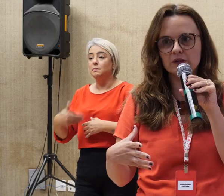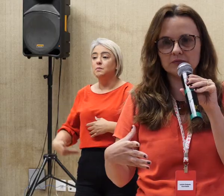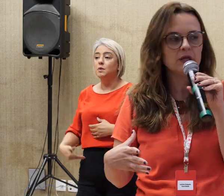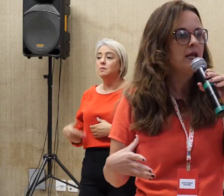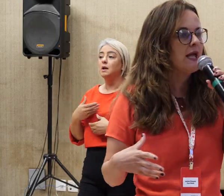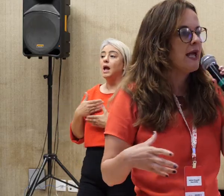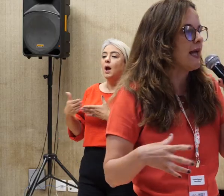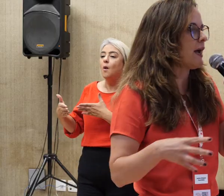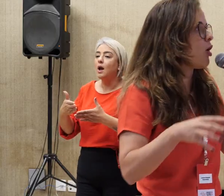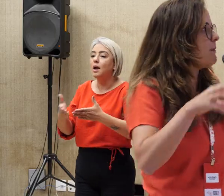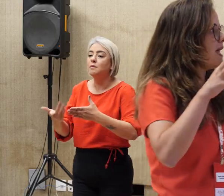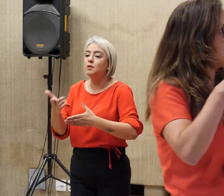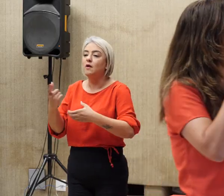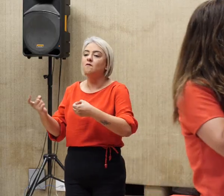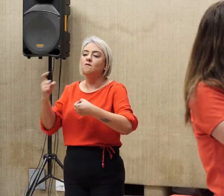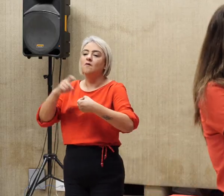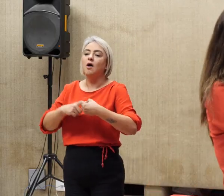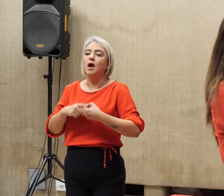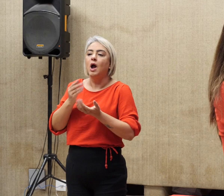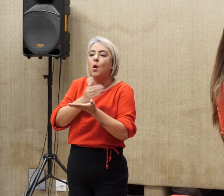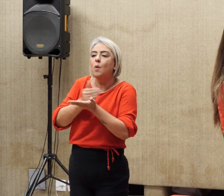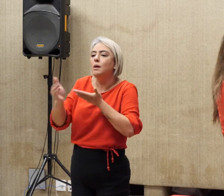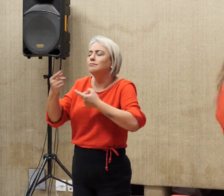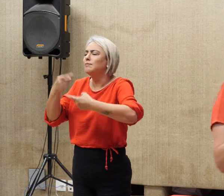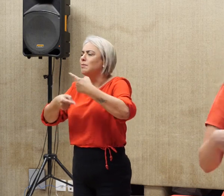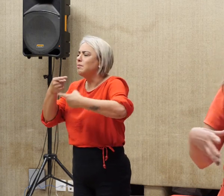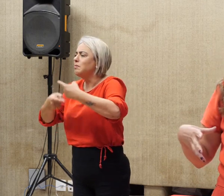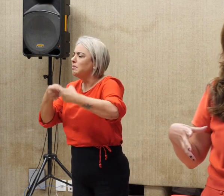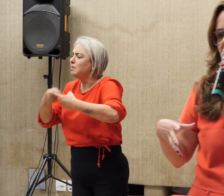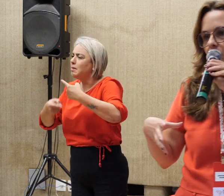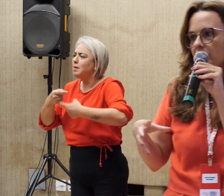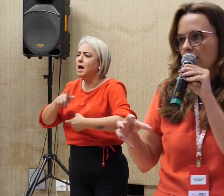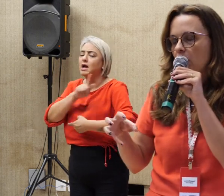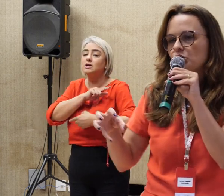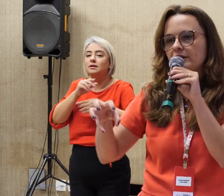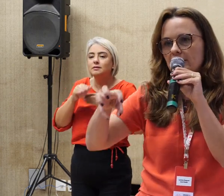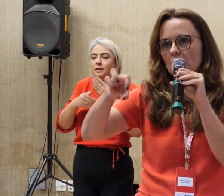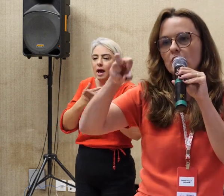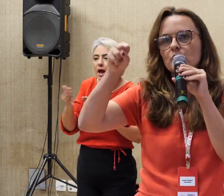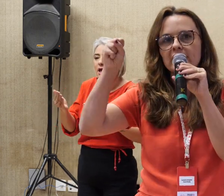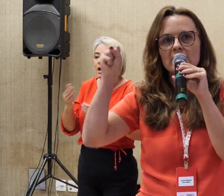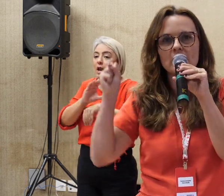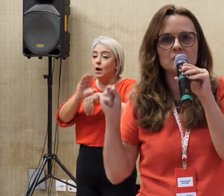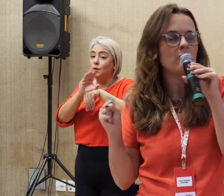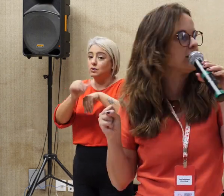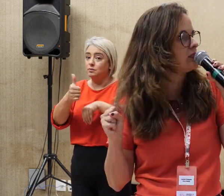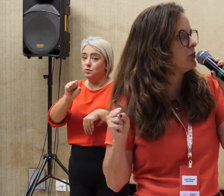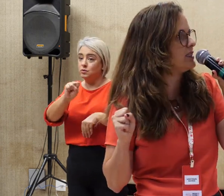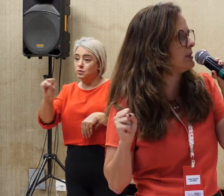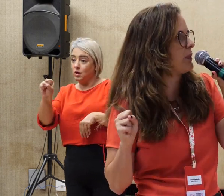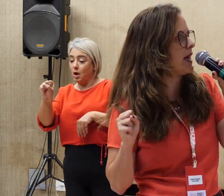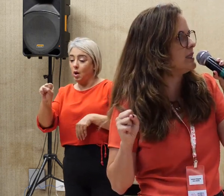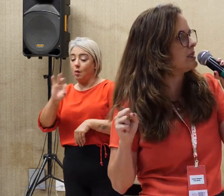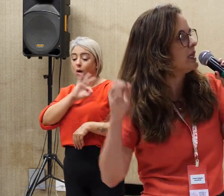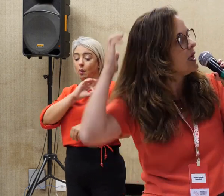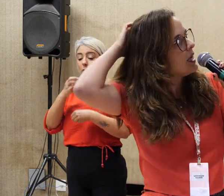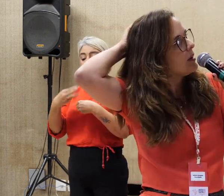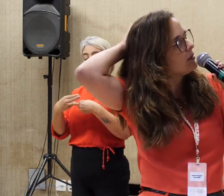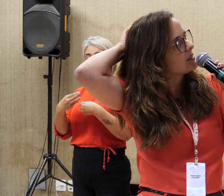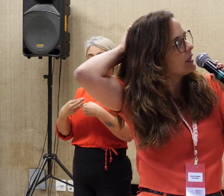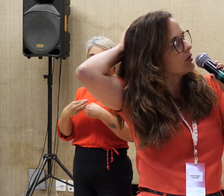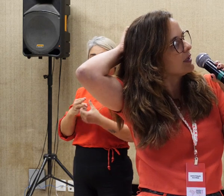sem volta. Ela começa a ser discutida e gestada na Constituição Federal de 88, ainda com as guardas